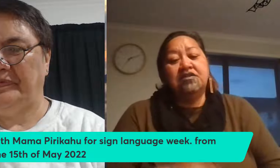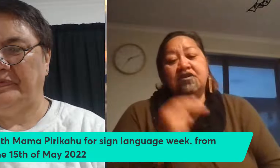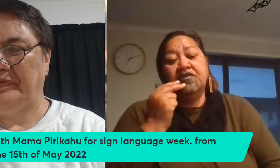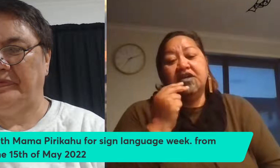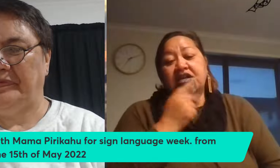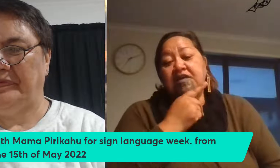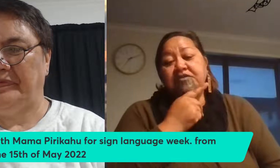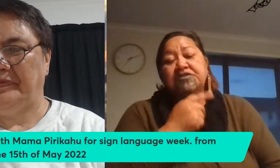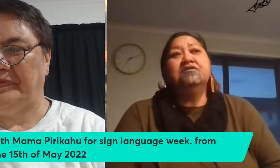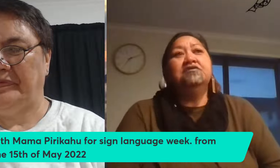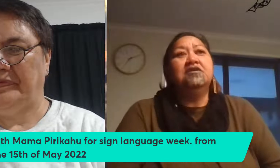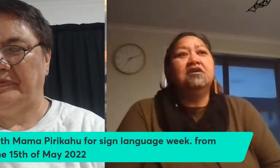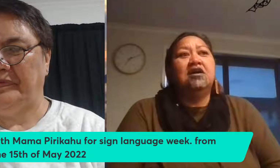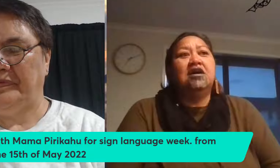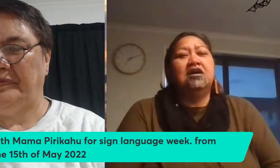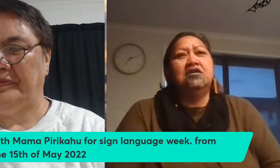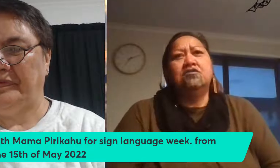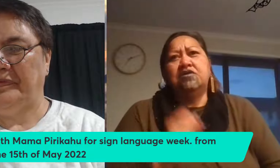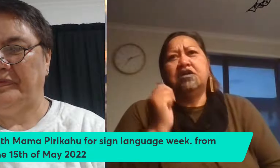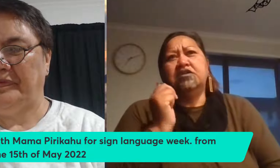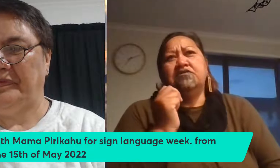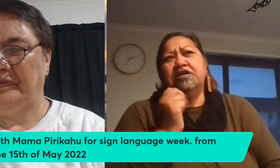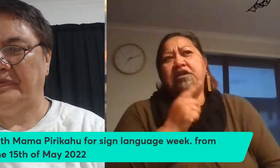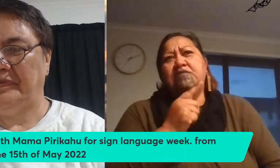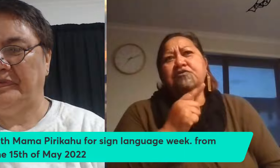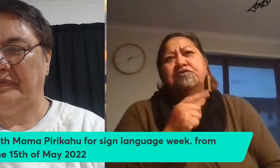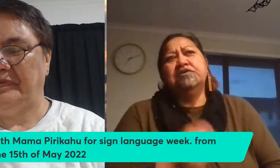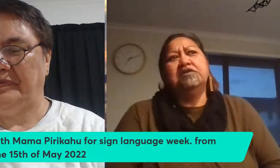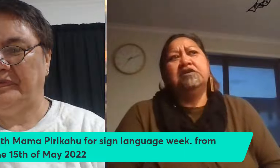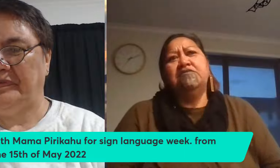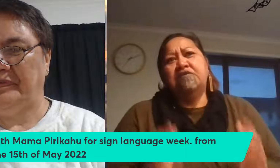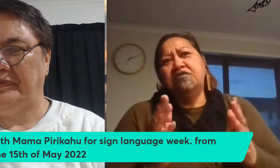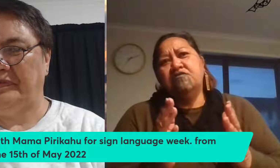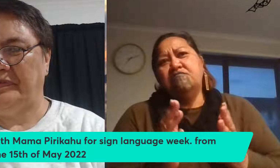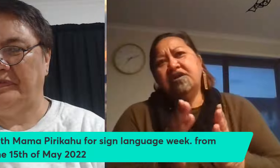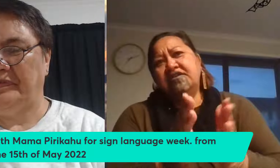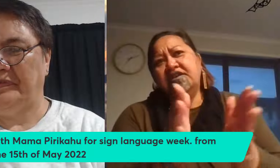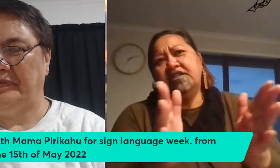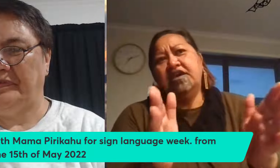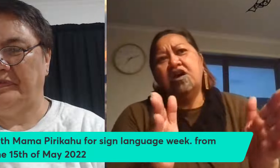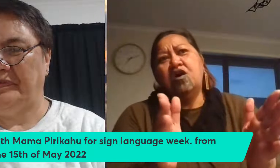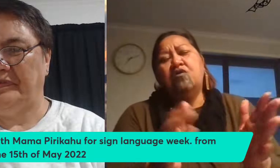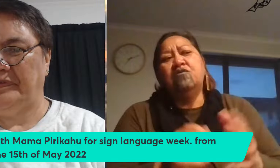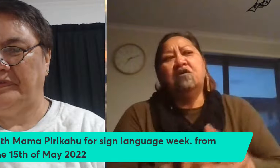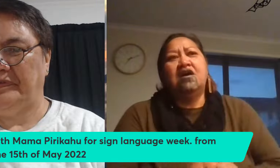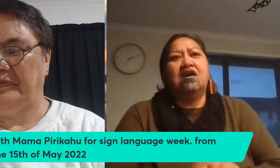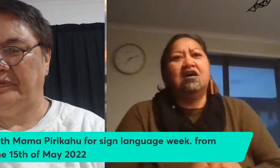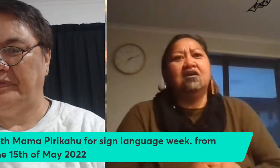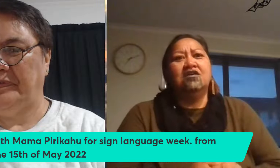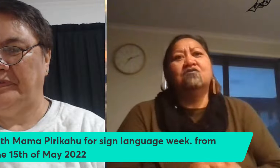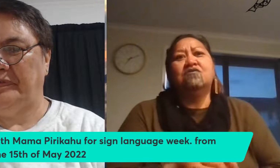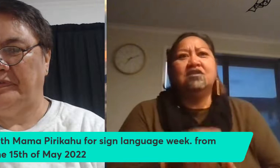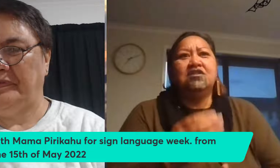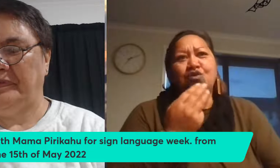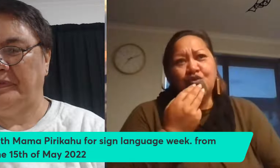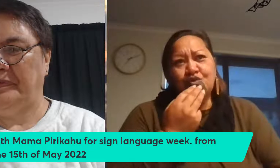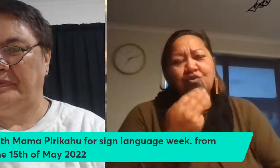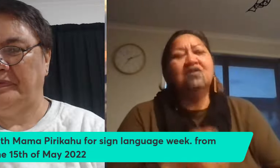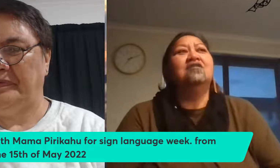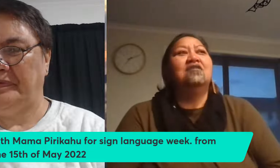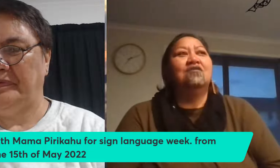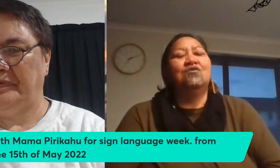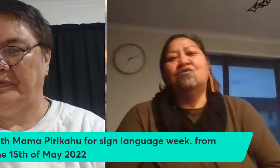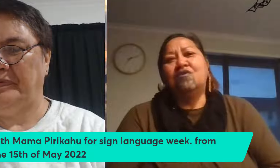tō rātau I rāmatu, tō rātau I rāmatu I whānau mai ki te ao, I roto I te